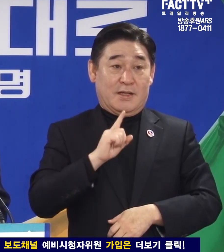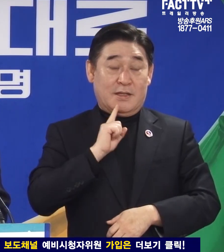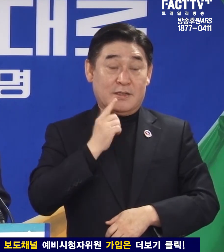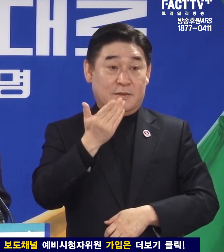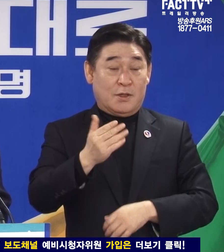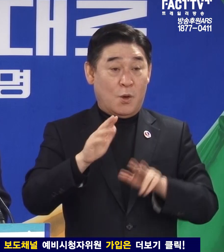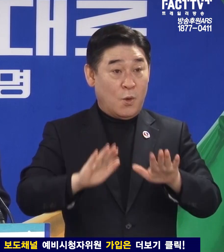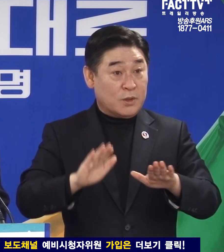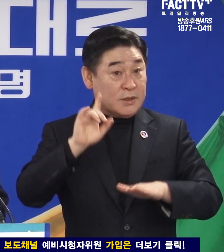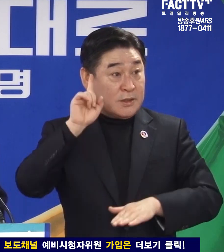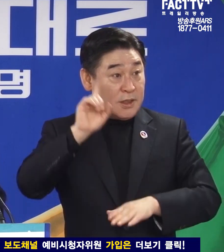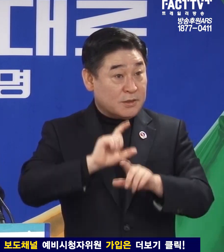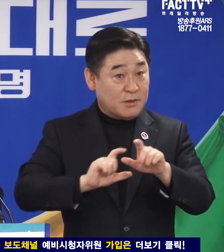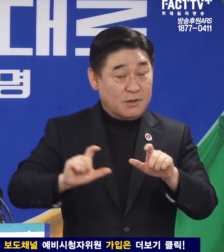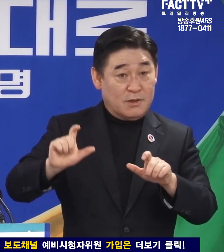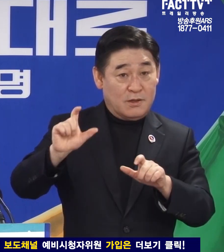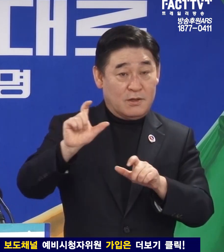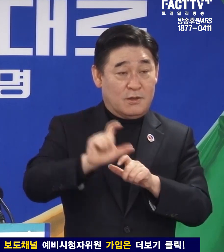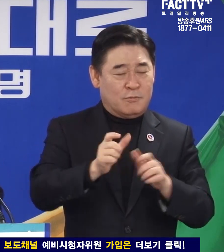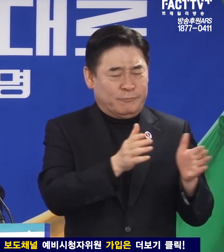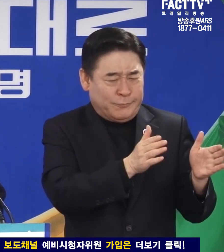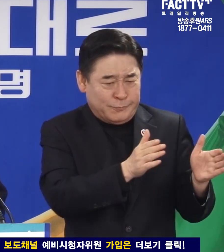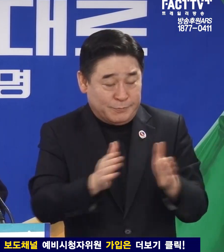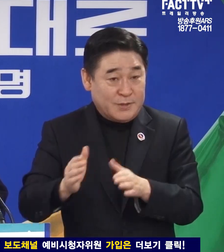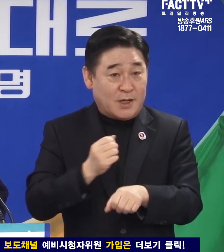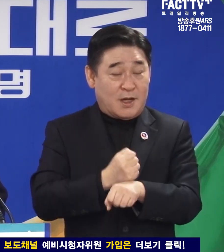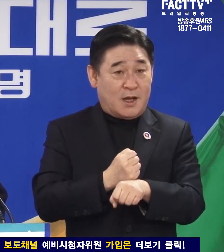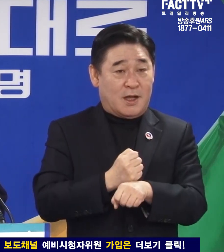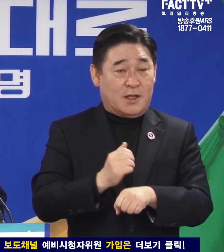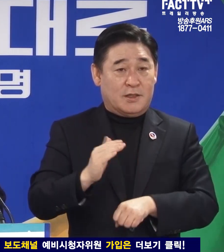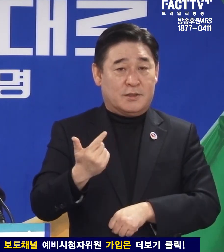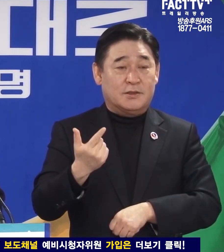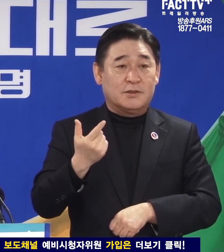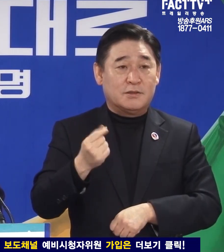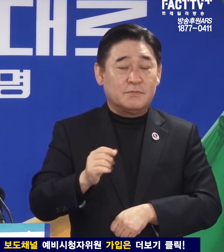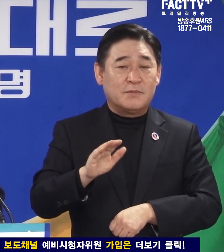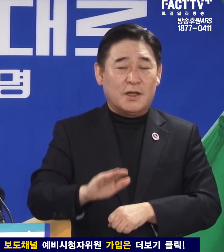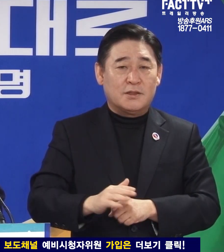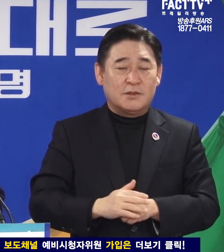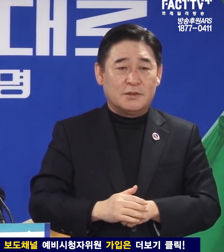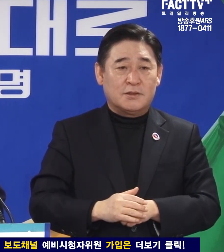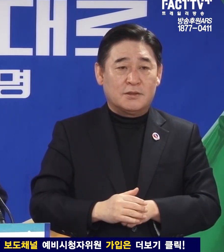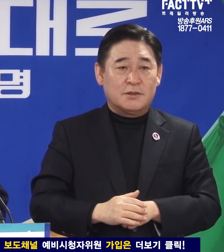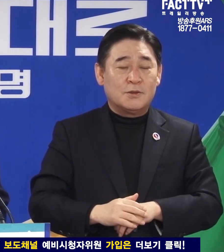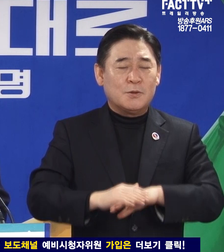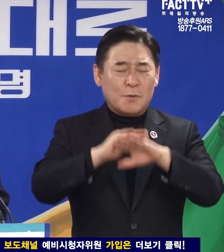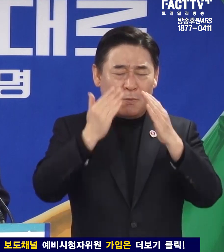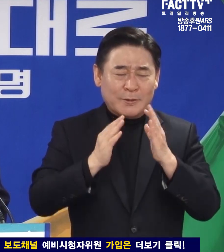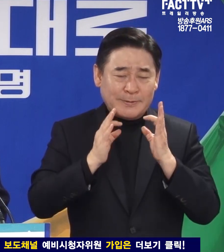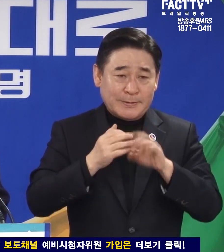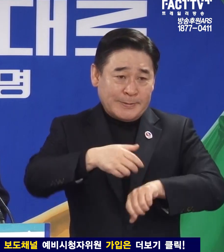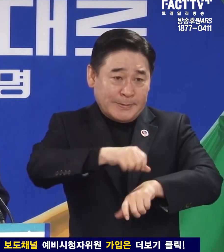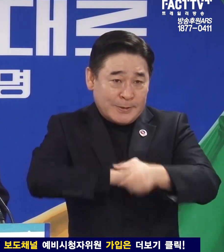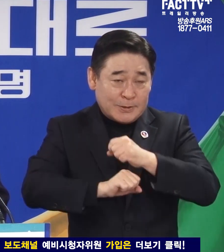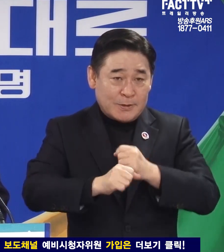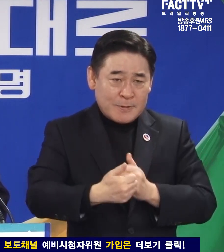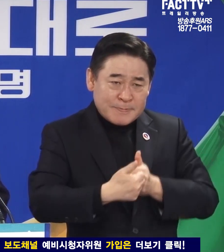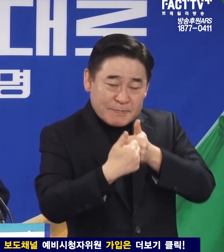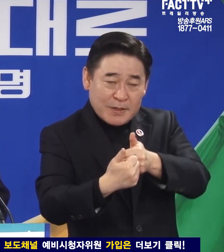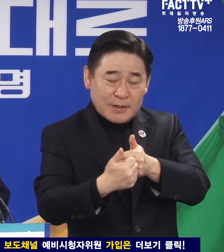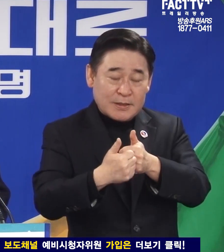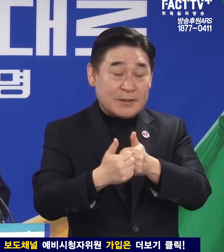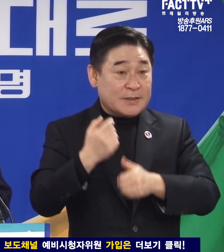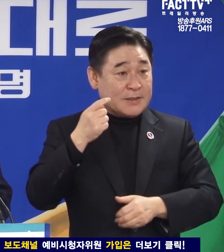말씀드리겠습니다. 오늘과 내일 사이에 더 준비를 하겠습니다만 전체의 흐름은 조금 총력전, 공세적, 반격